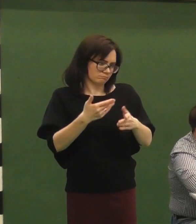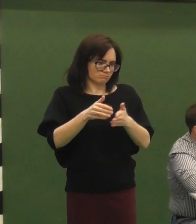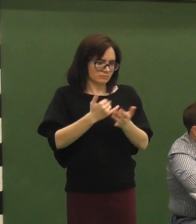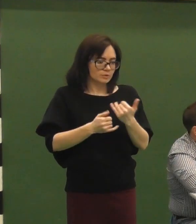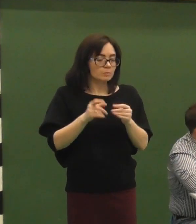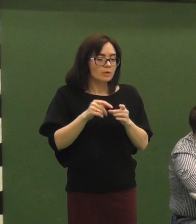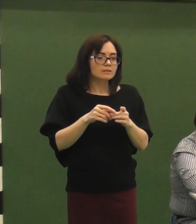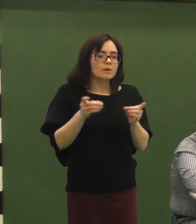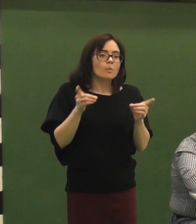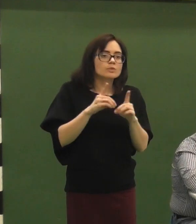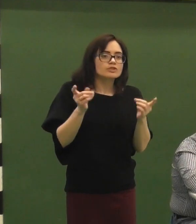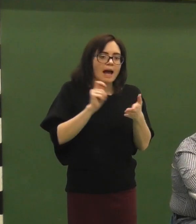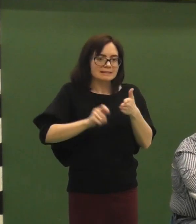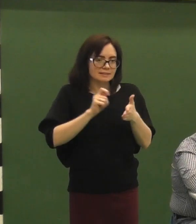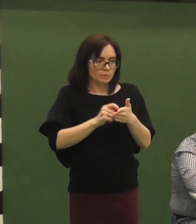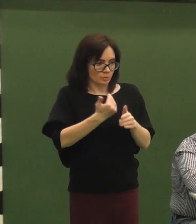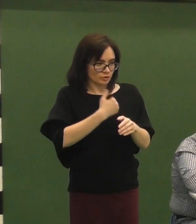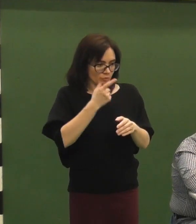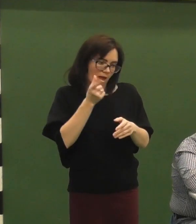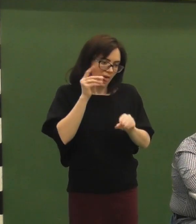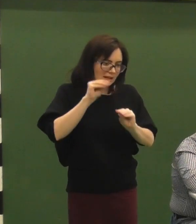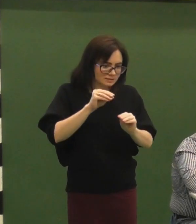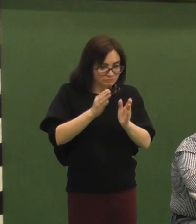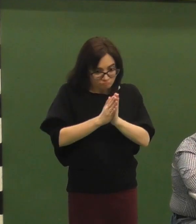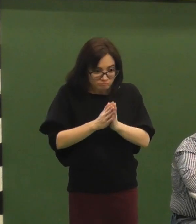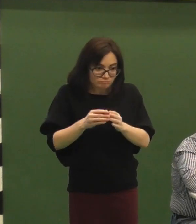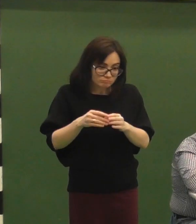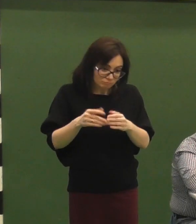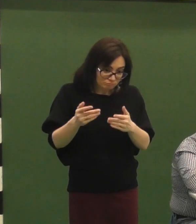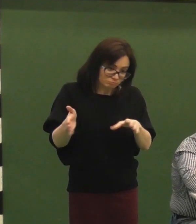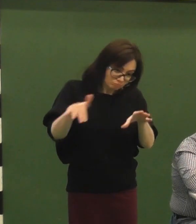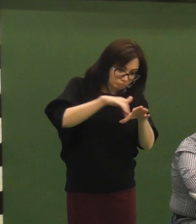újságíró iskola, ahol ha be tudná őt osztani,